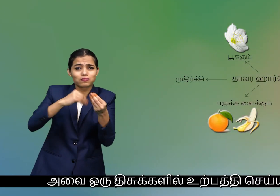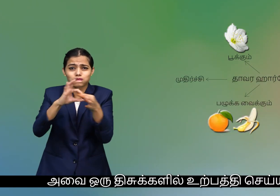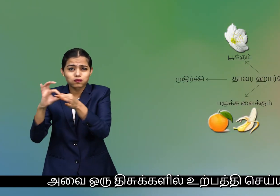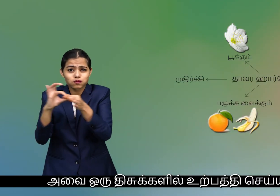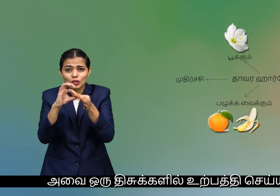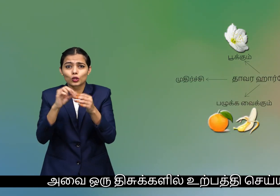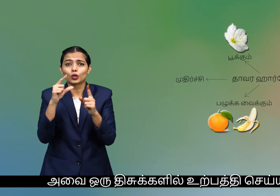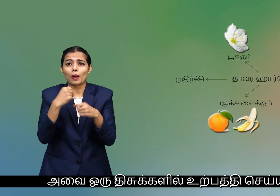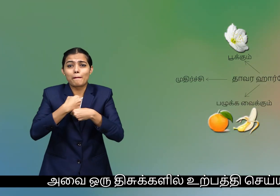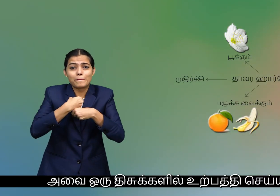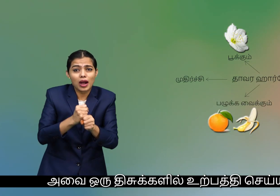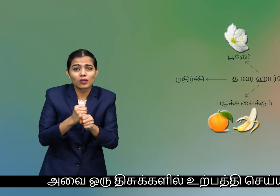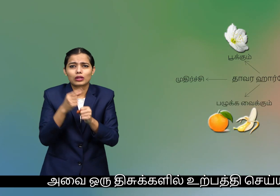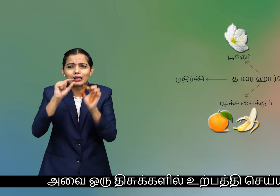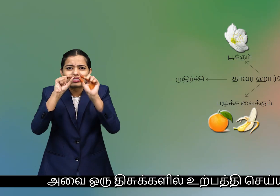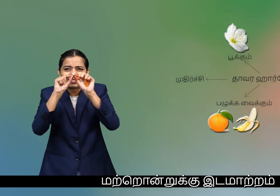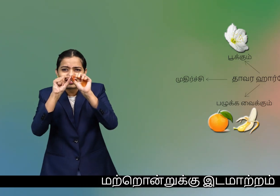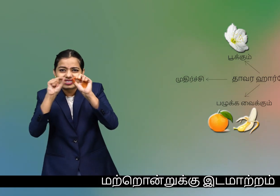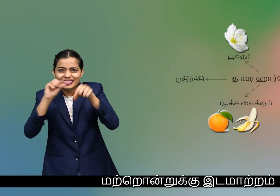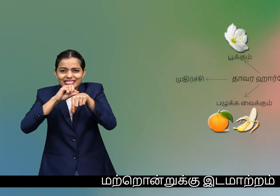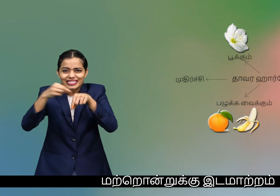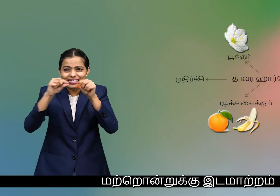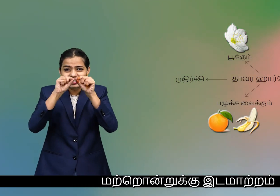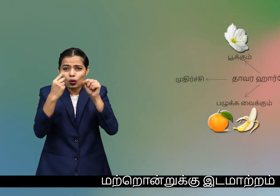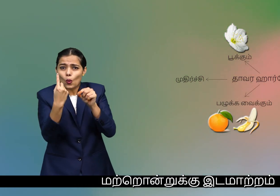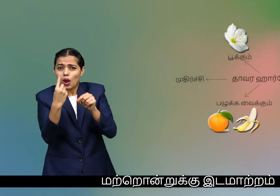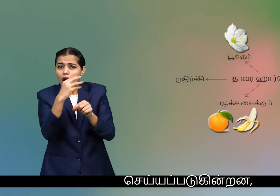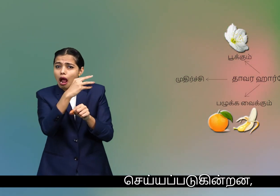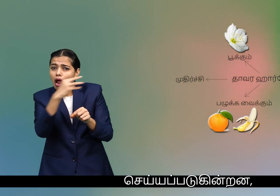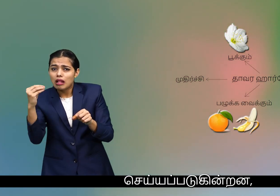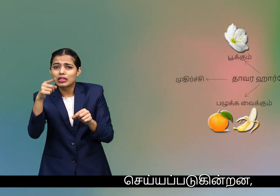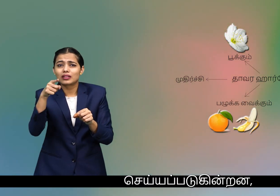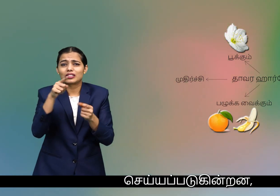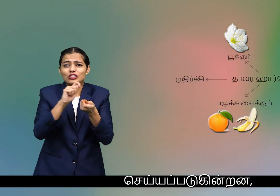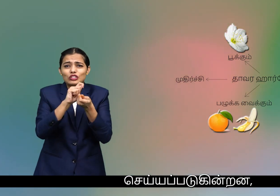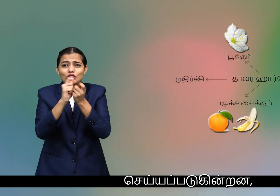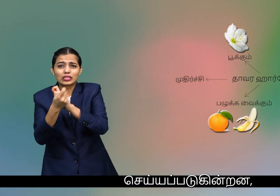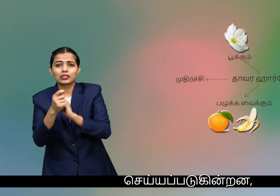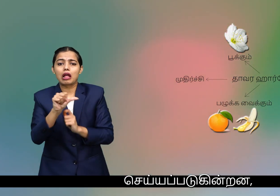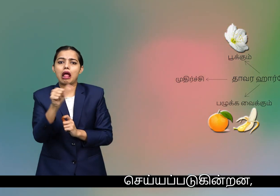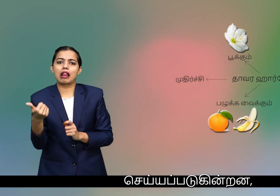ஒரு திசுக்களில் உற்பத்தி செய்யப்பட்டு மற்றொன்றுக்கு இடமாற்றம் செய்யப்படுகின்றன.